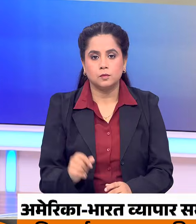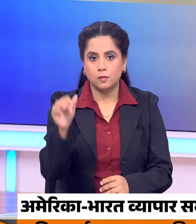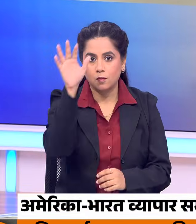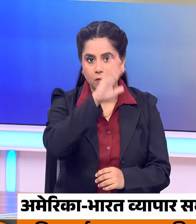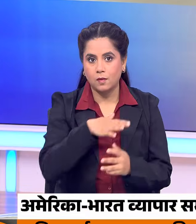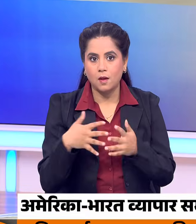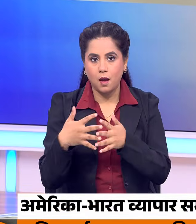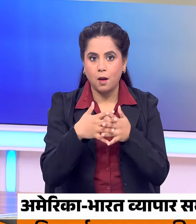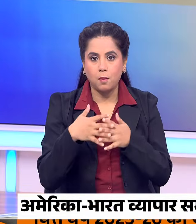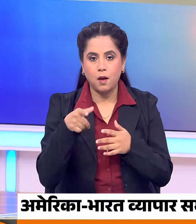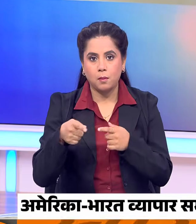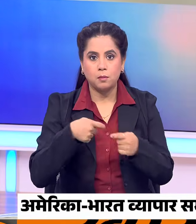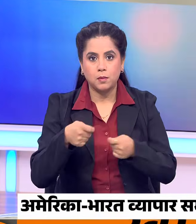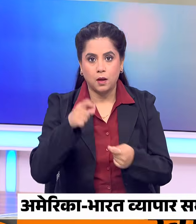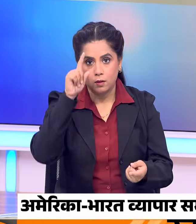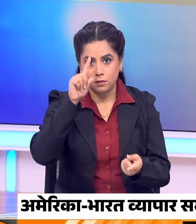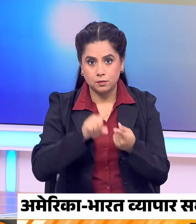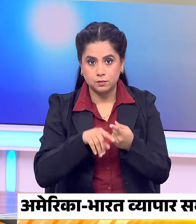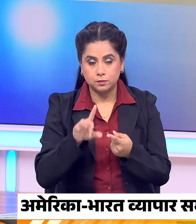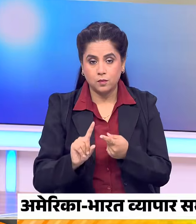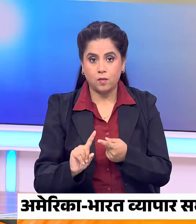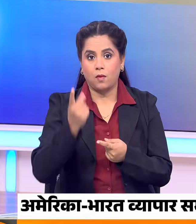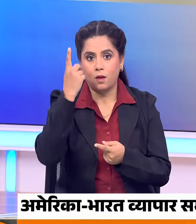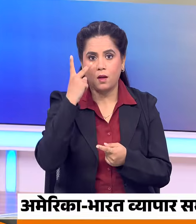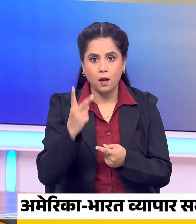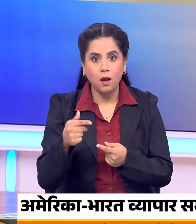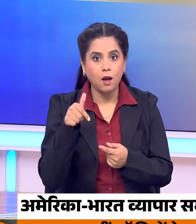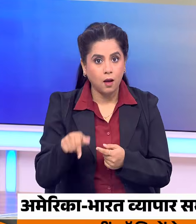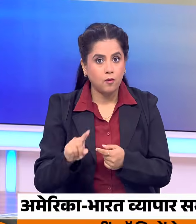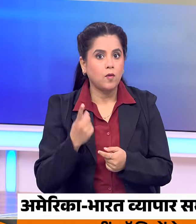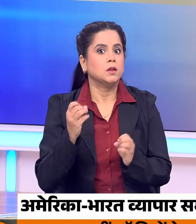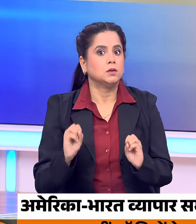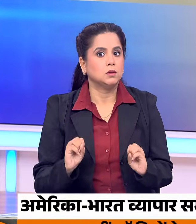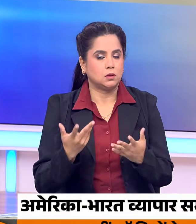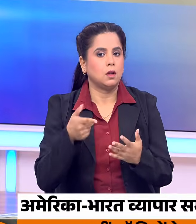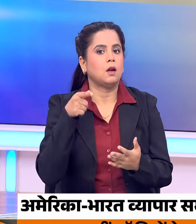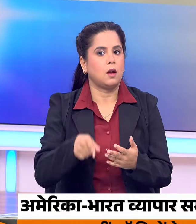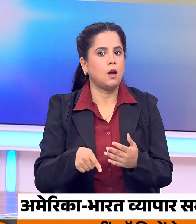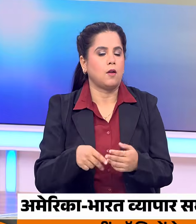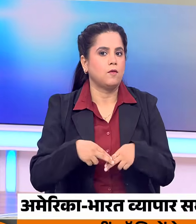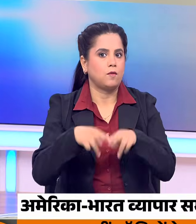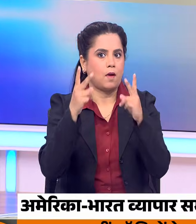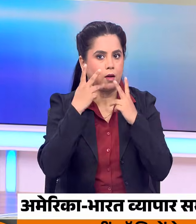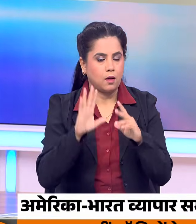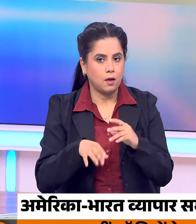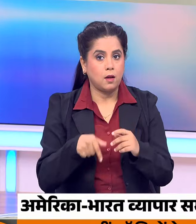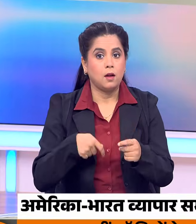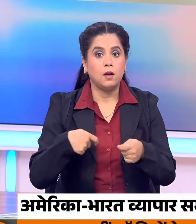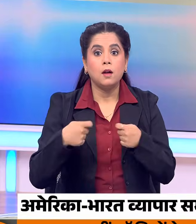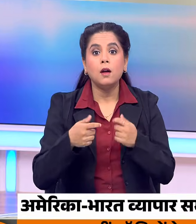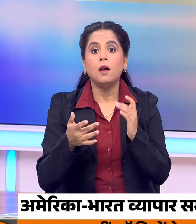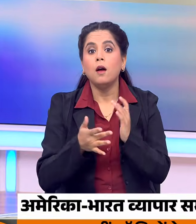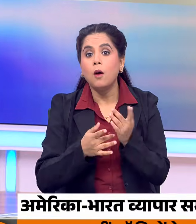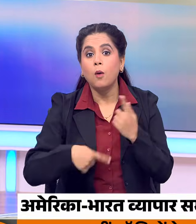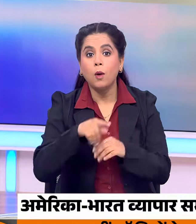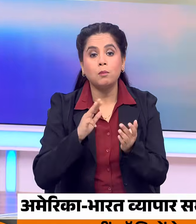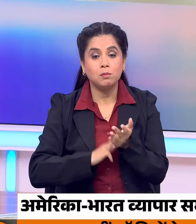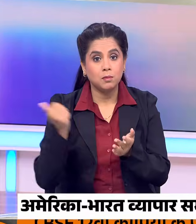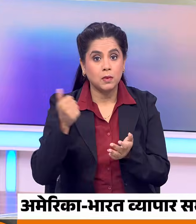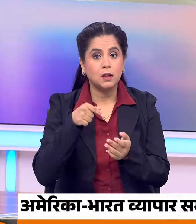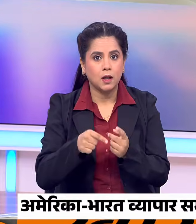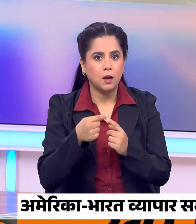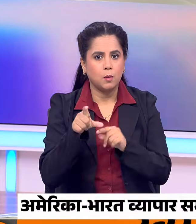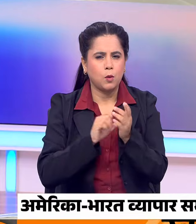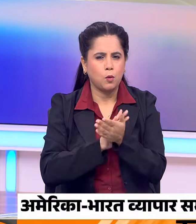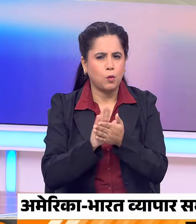भारत अमेरिका व्यापार समझौते के पहले चरण को जल्द मिलेगा अंतिम रूप। उद्योग मंत्री पीयूष गोयल ने जताई